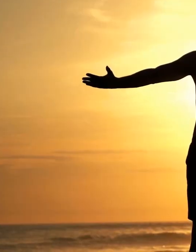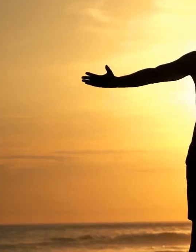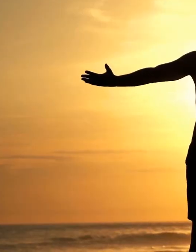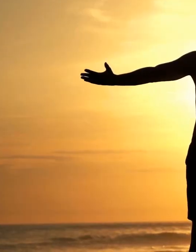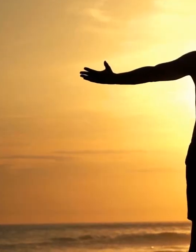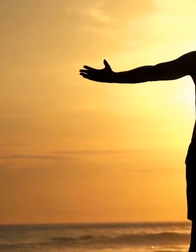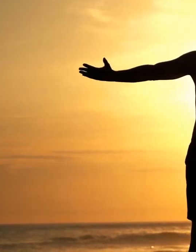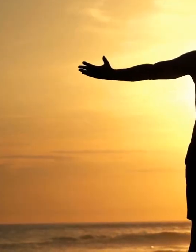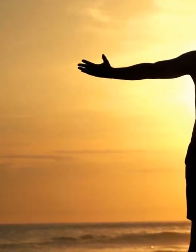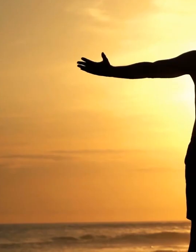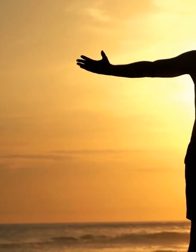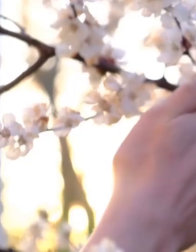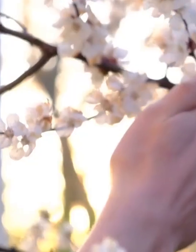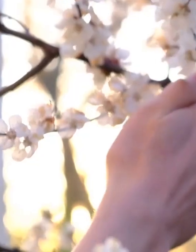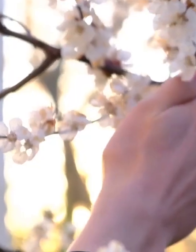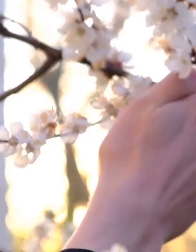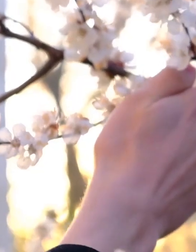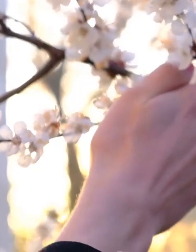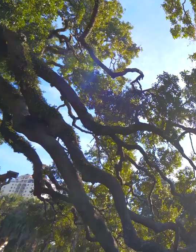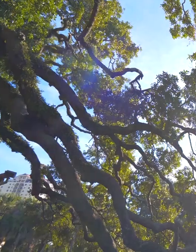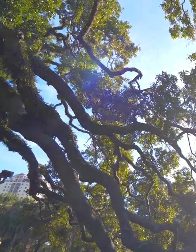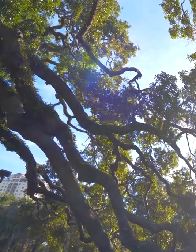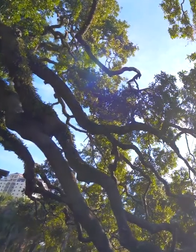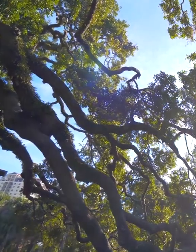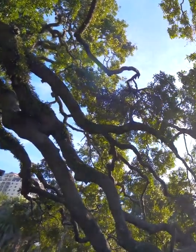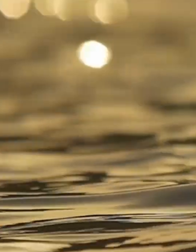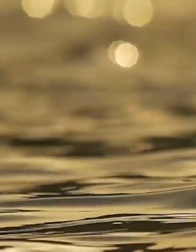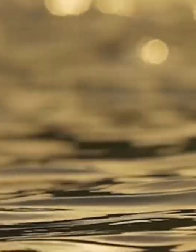Un Momento de Paz